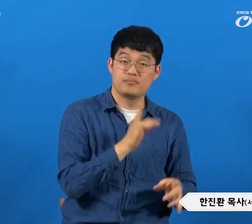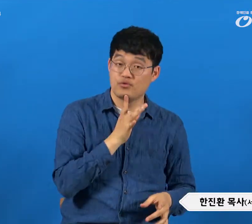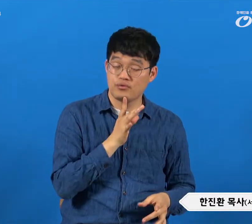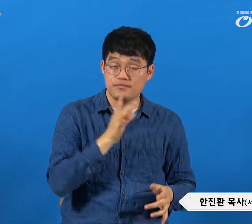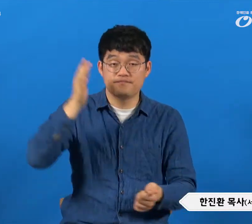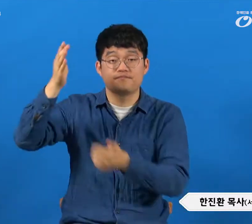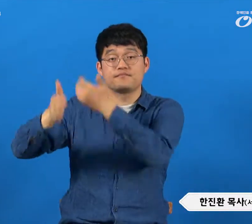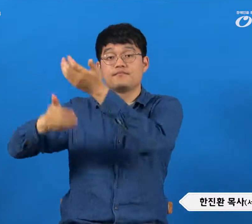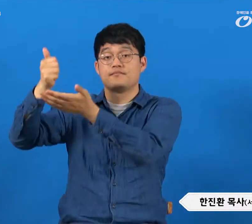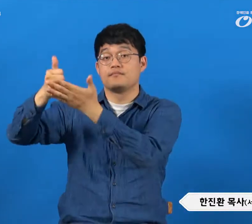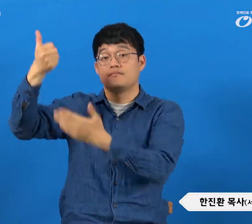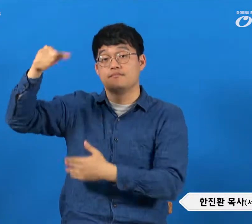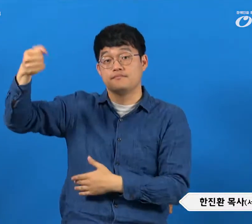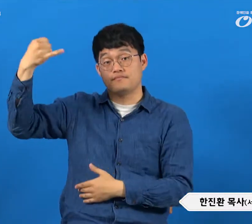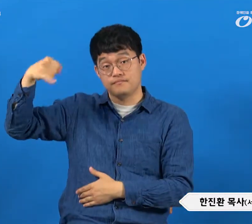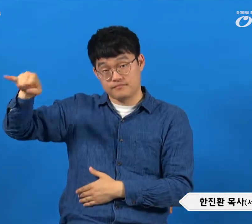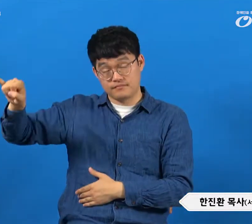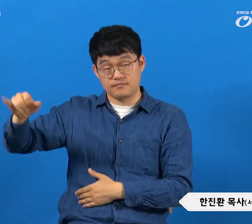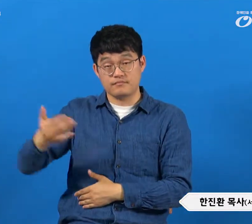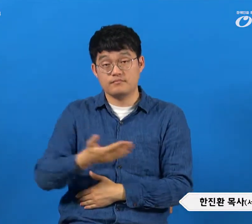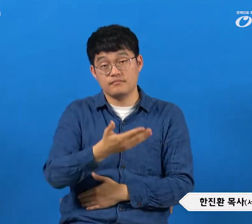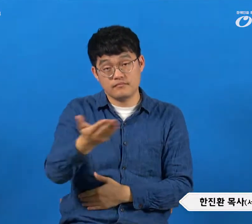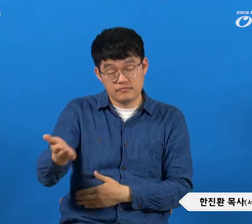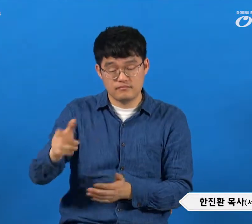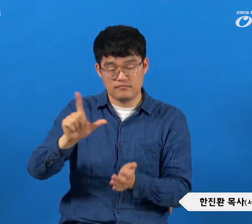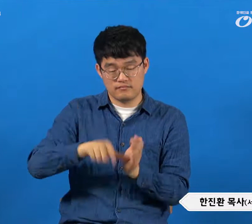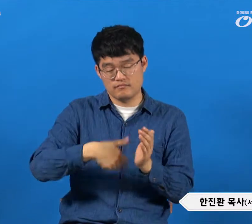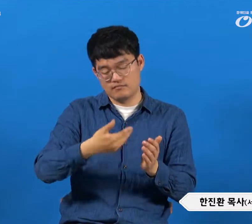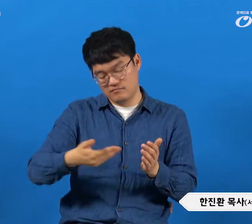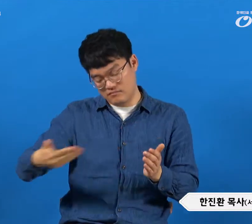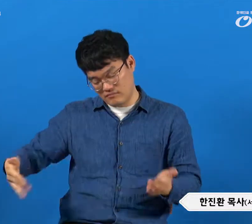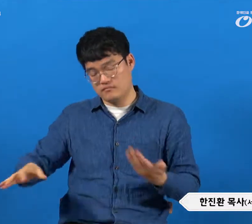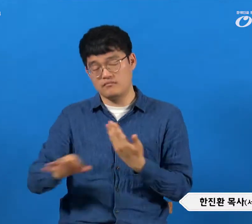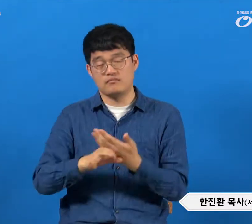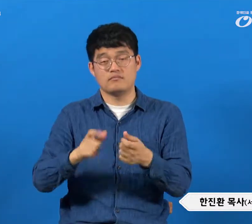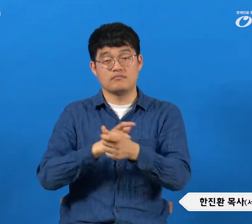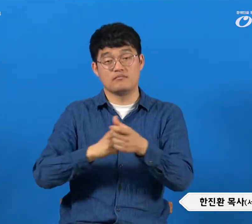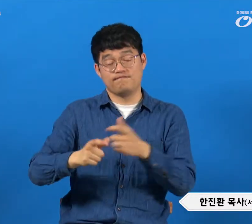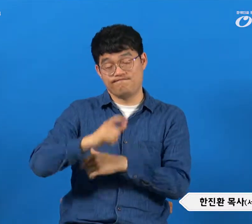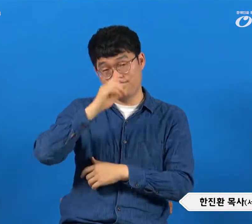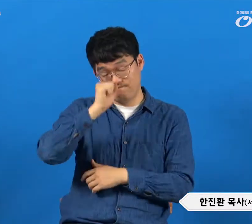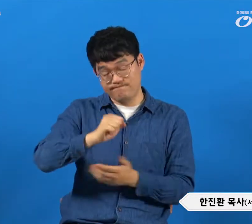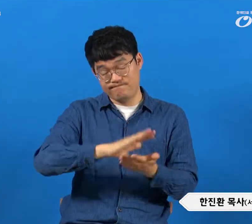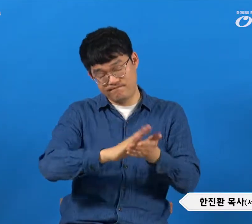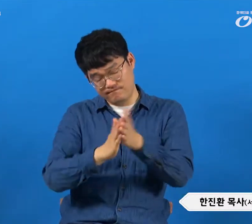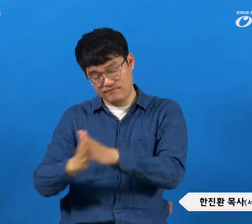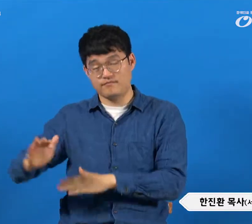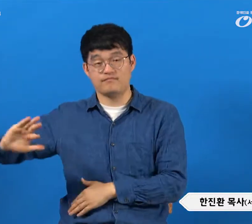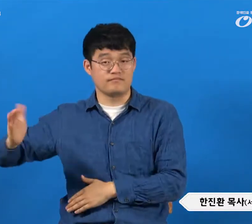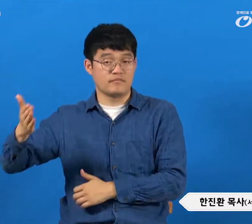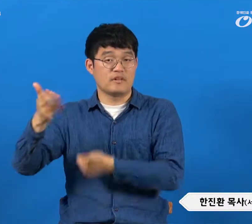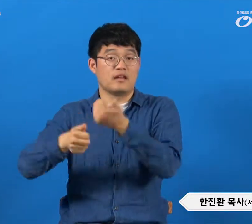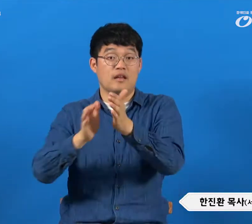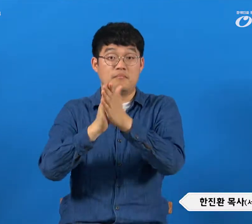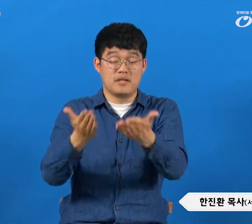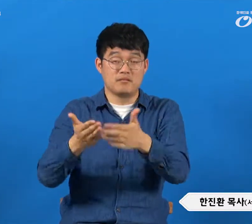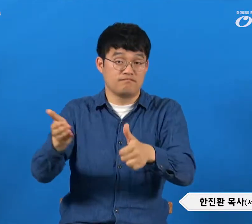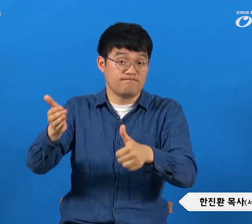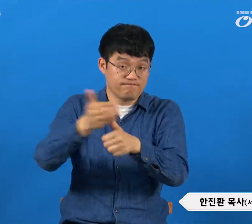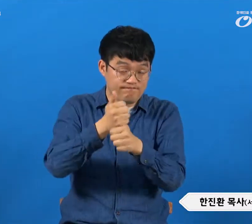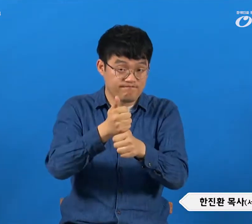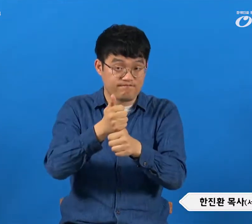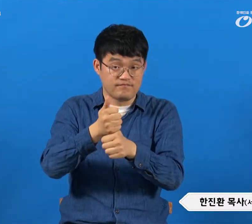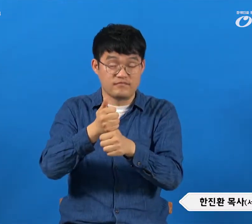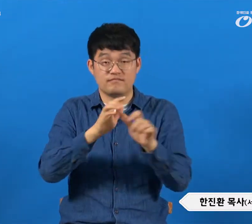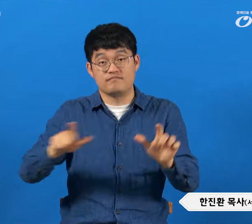하나님의 자녀들은 갈수록 좋아지게 되어 있습니다. 우리가 말씀 붙들고 살면 갈수록